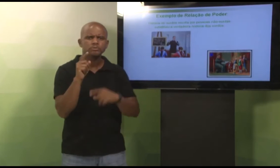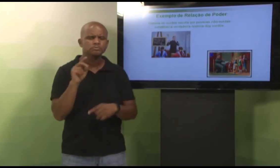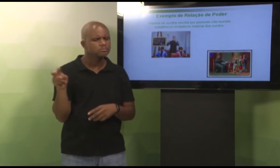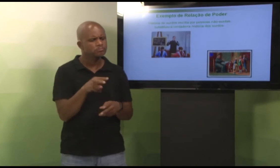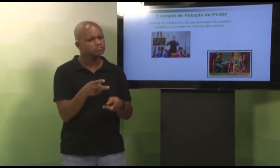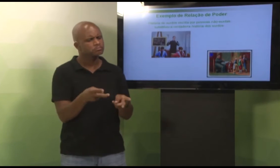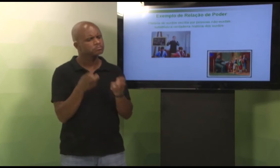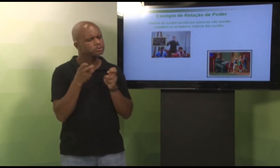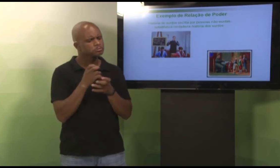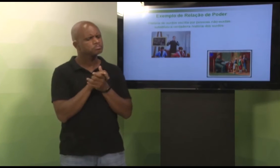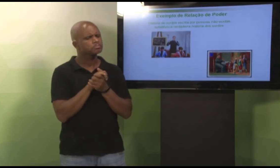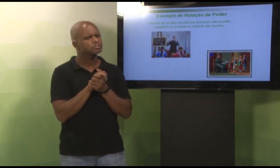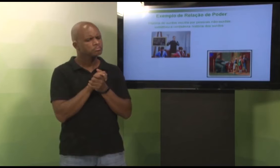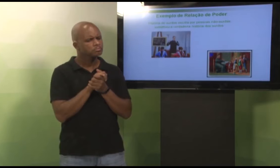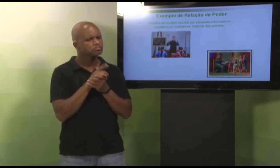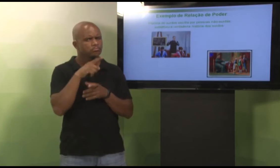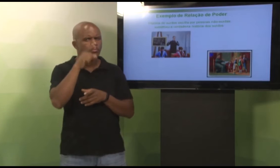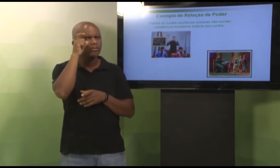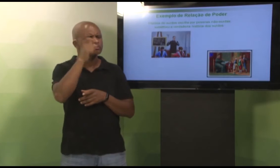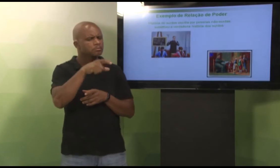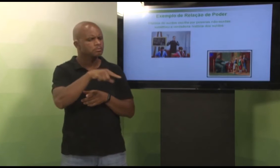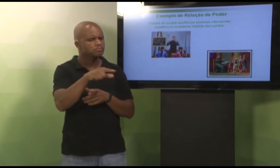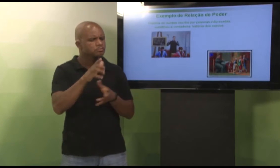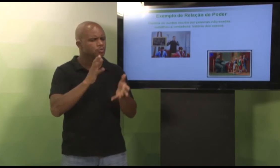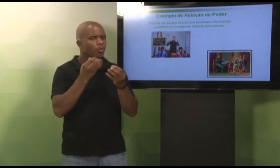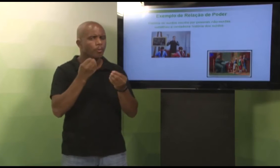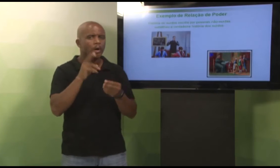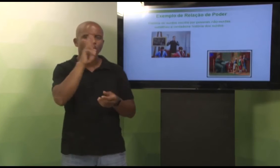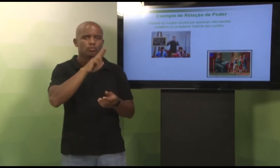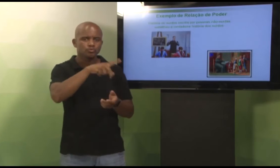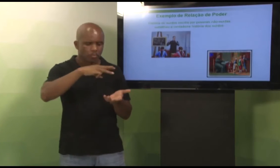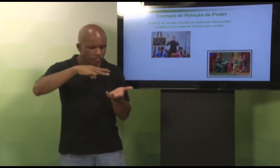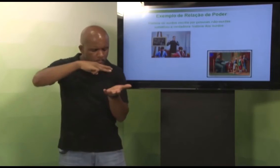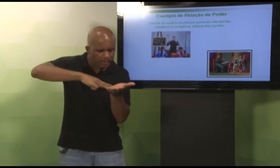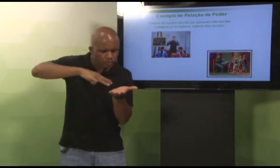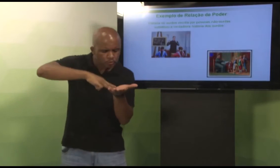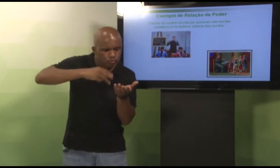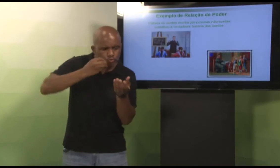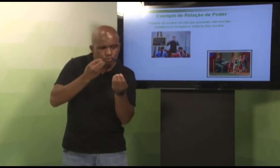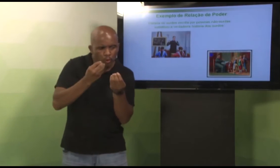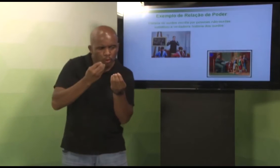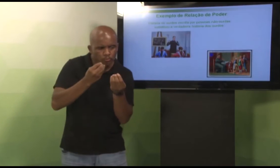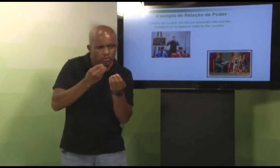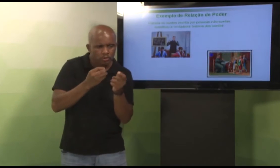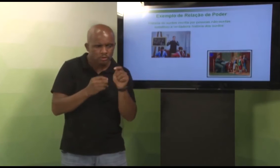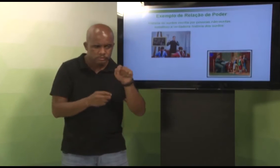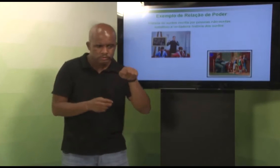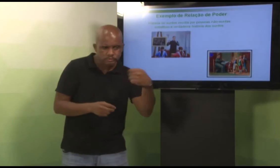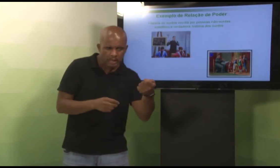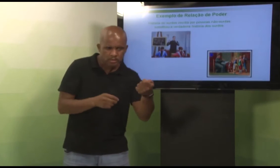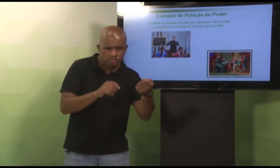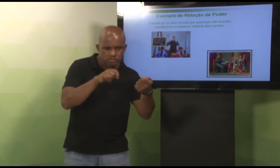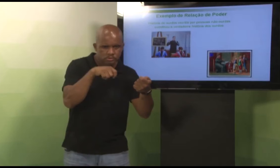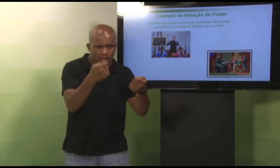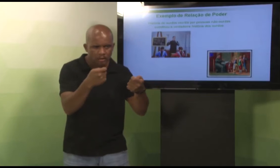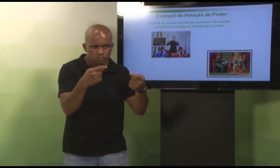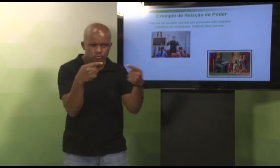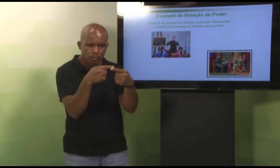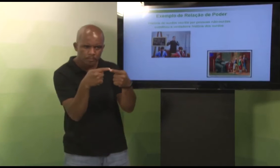conversando por meio de língua de sinais, de gestos, e se interessou por aquela situação. A partir daquilo, ele criou uma